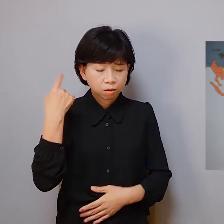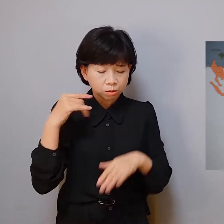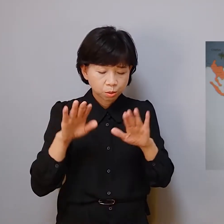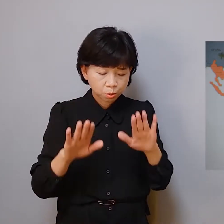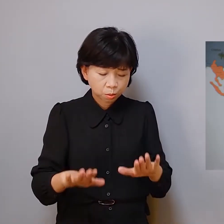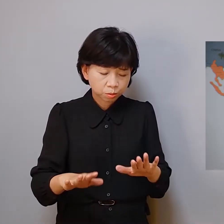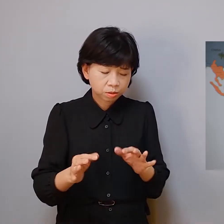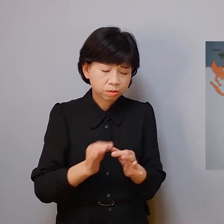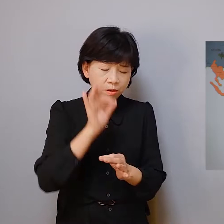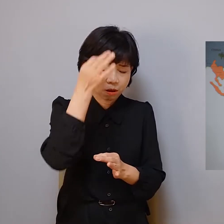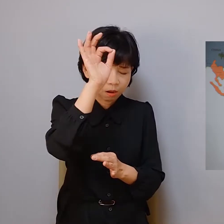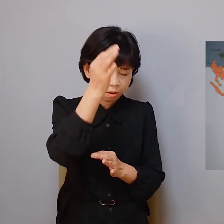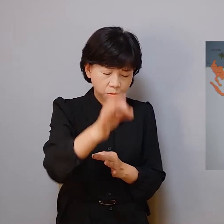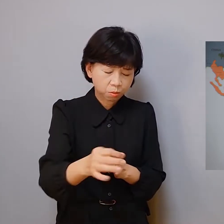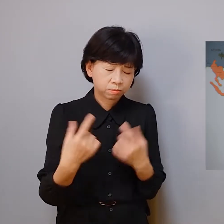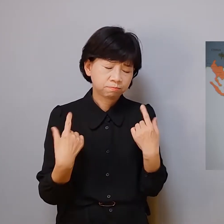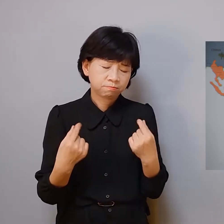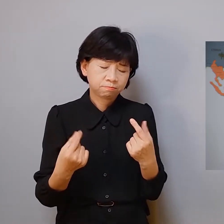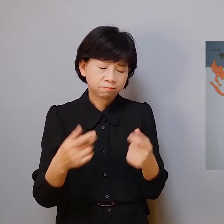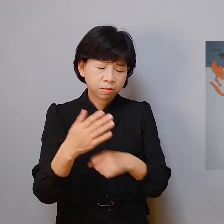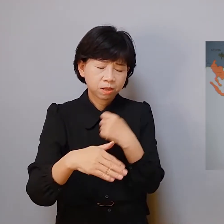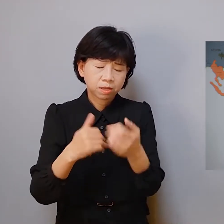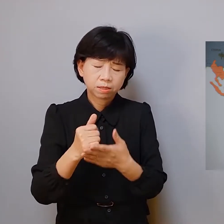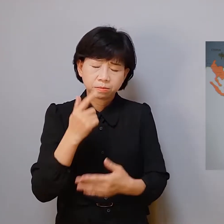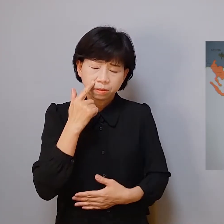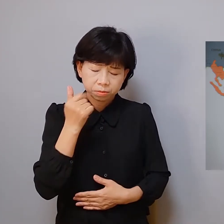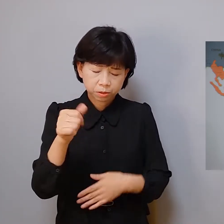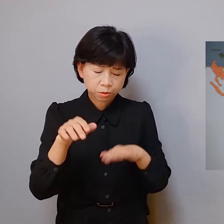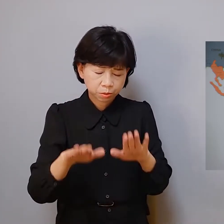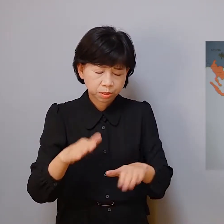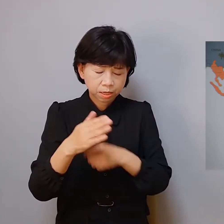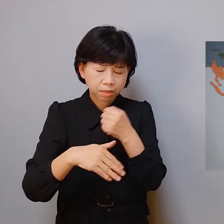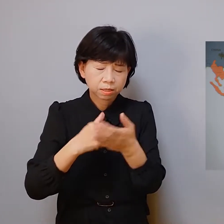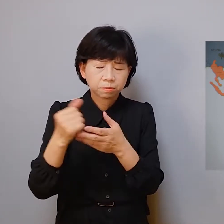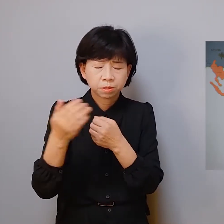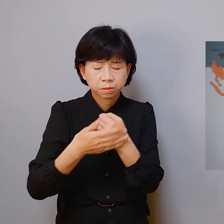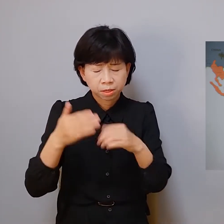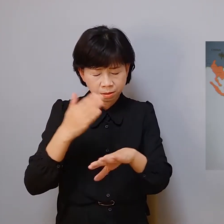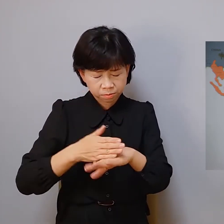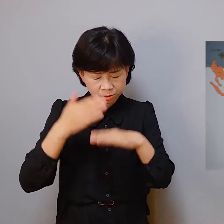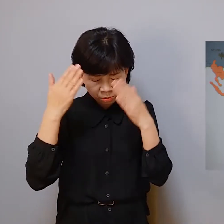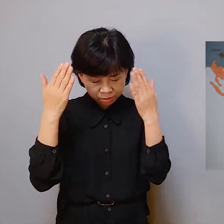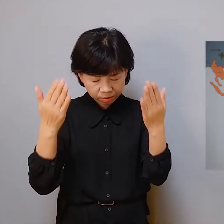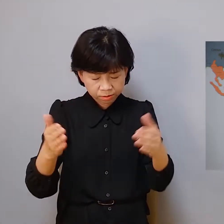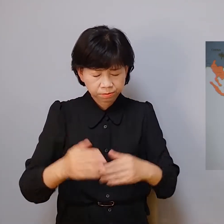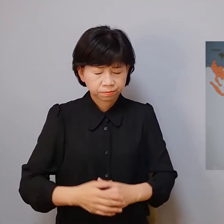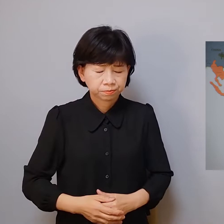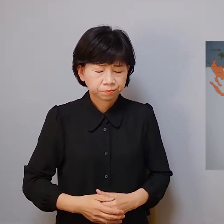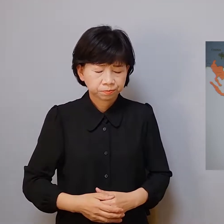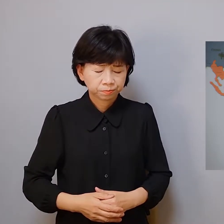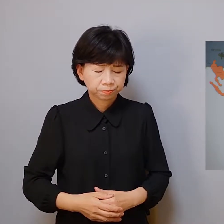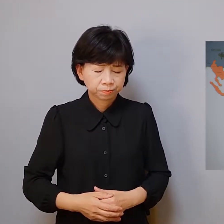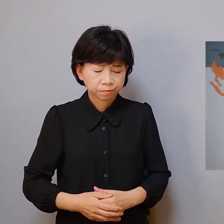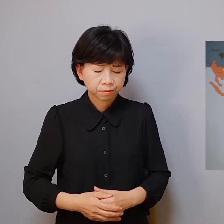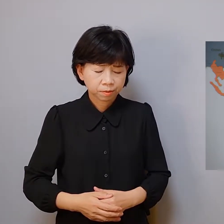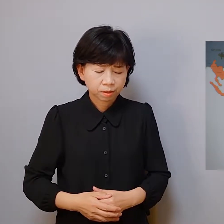어제나 오늘이나 영원토록 동일하신 하나님 아버지, 오늘도 하나님의 은혜에 감사 올려